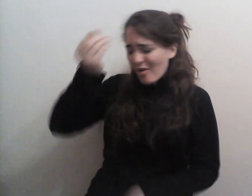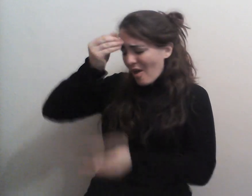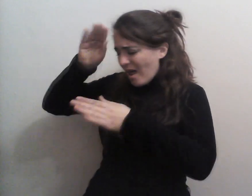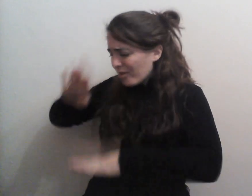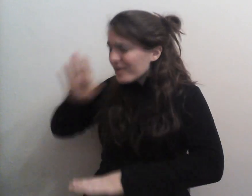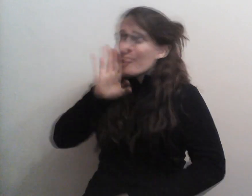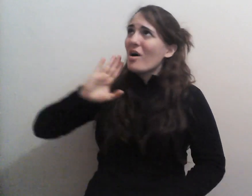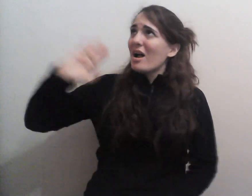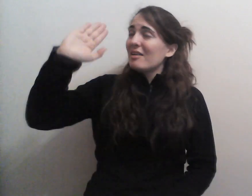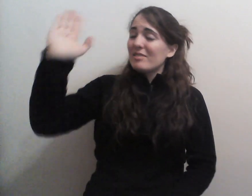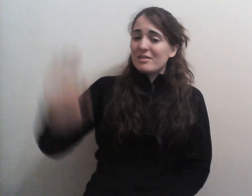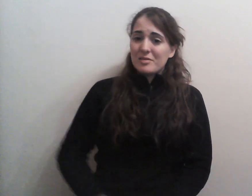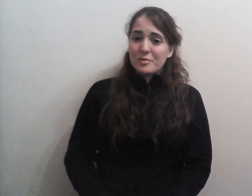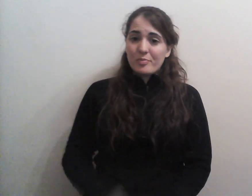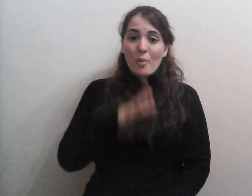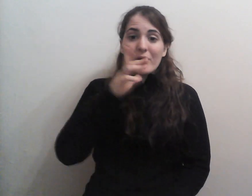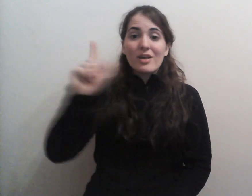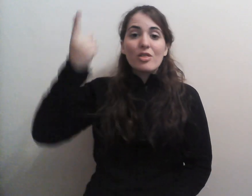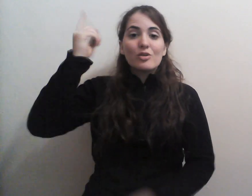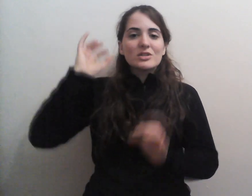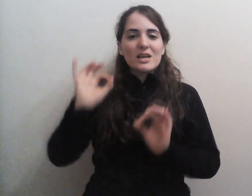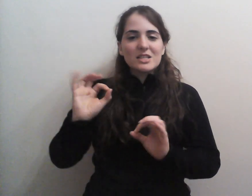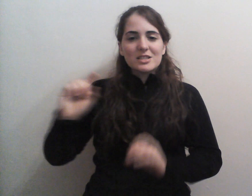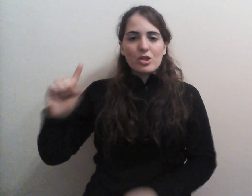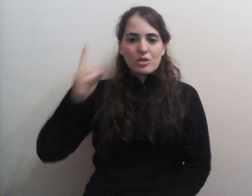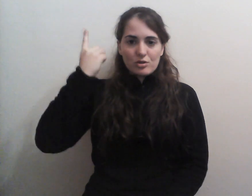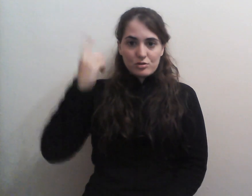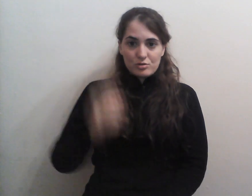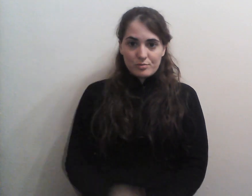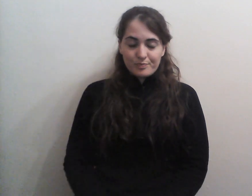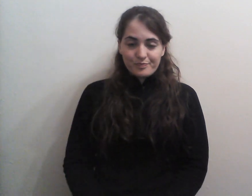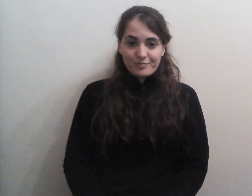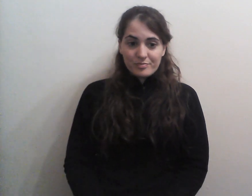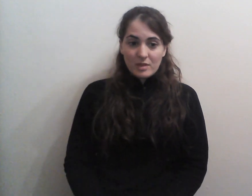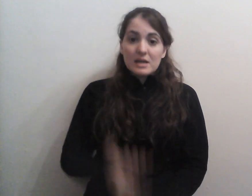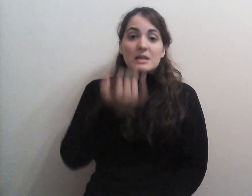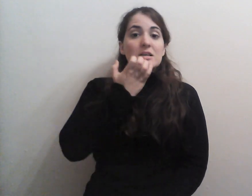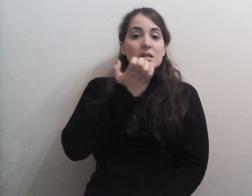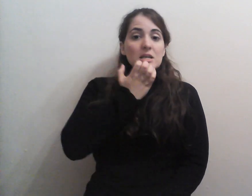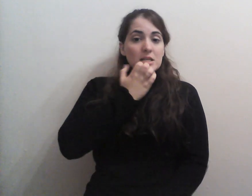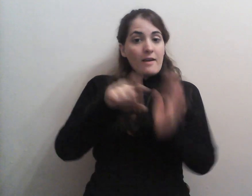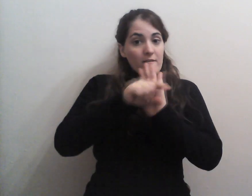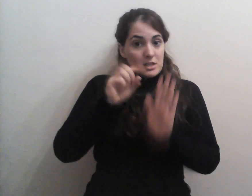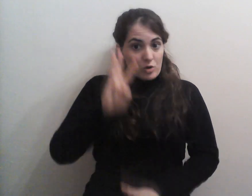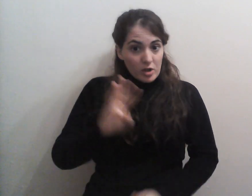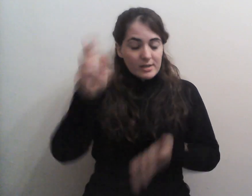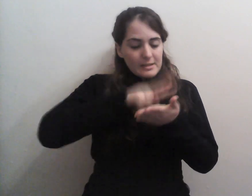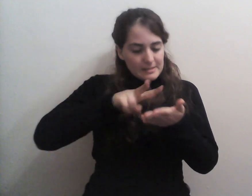adoración. Dios es Dios. Y si leemos de nuevo esta apertura del texto, veremos otra razón para